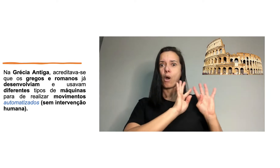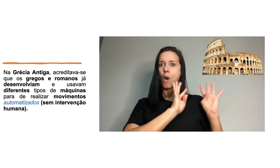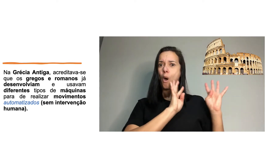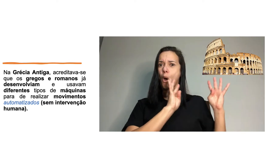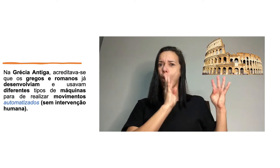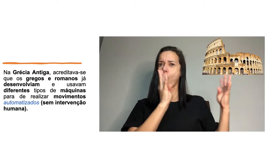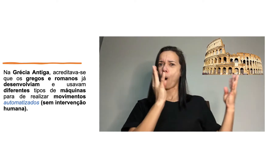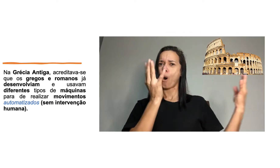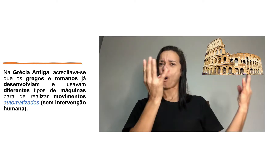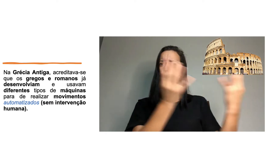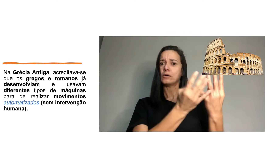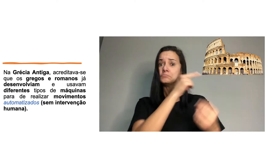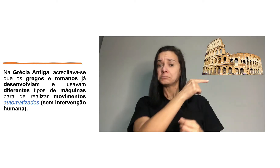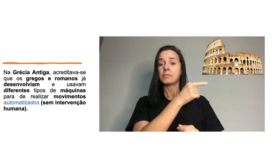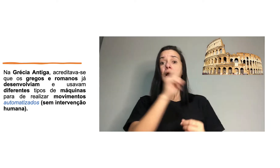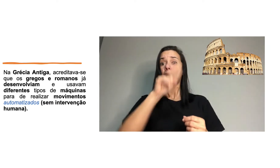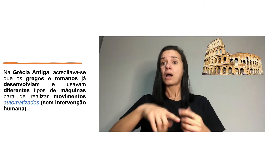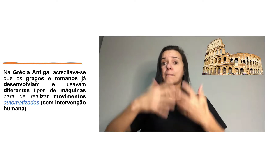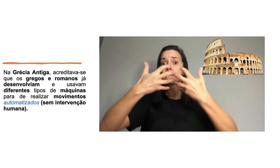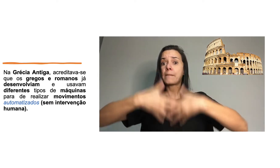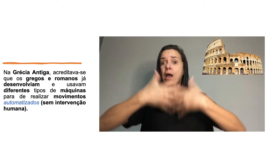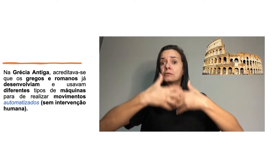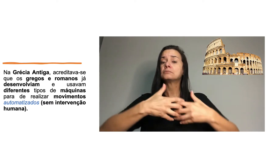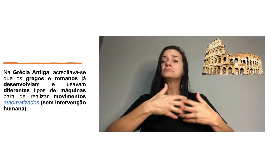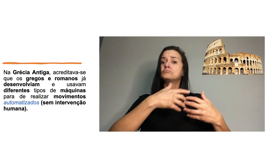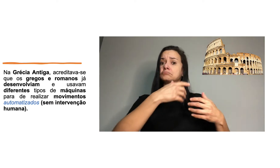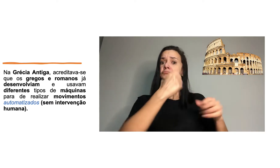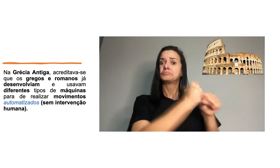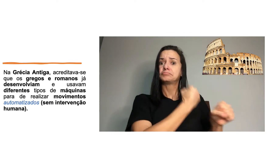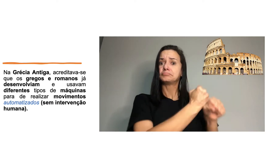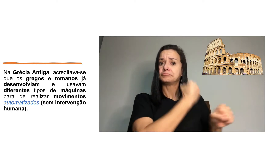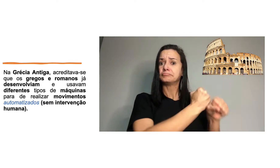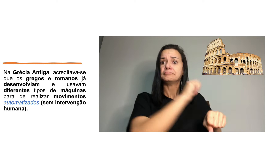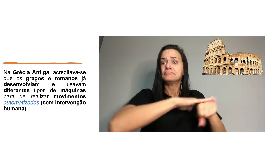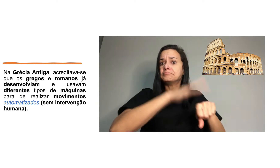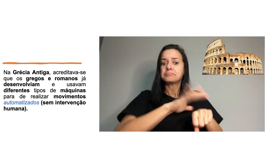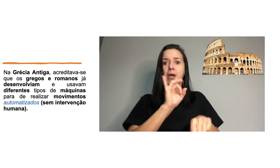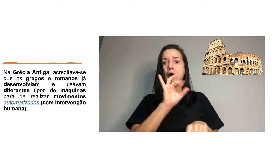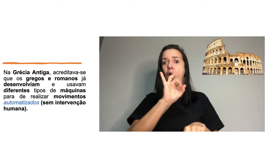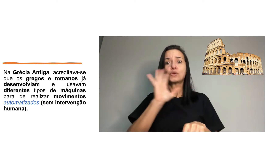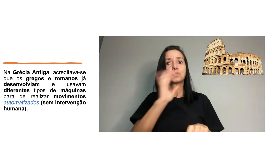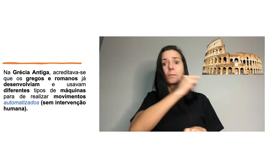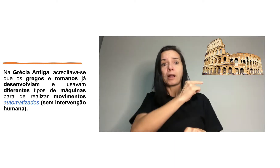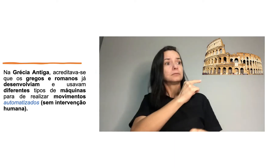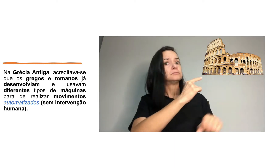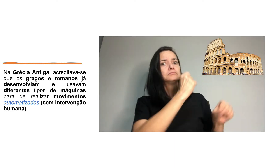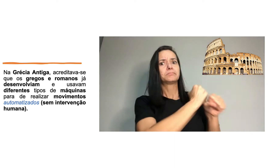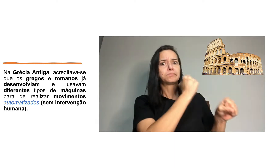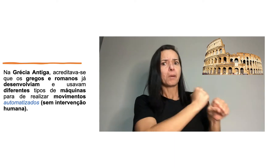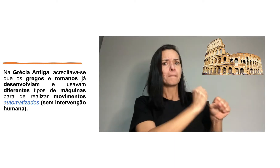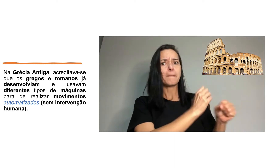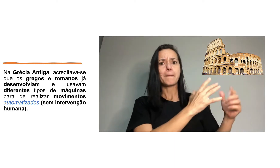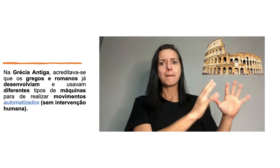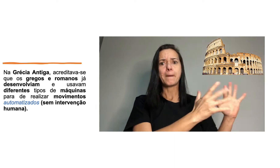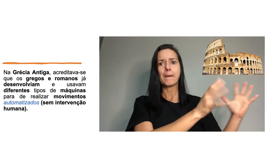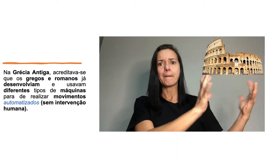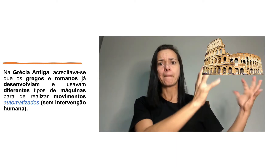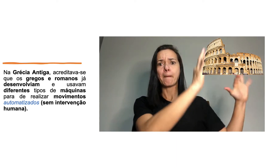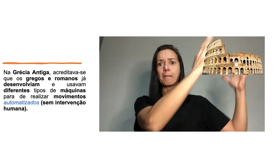movimentos automatizados, como, por exemplo, na construção do Coliseu em Roma.